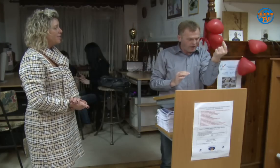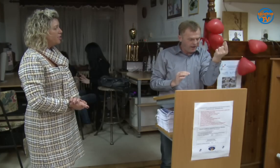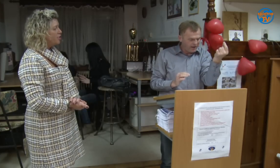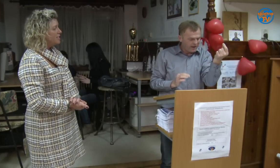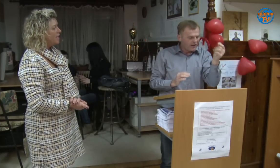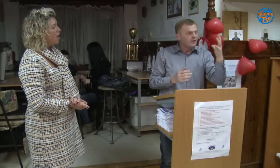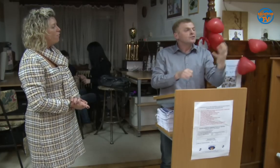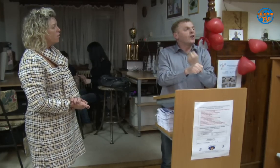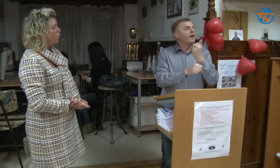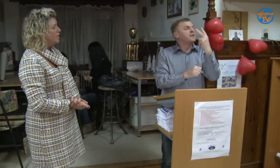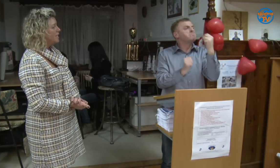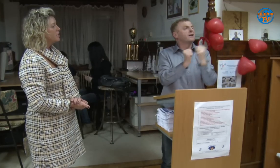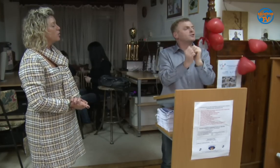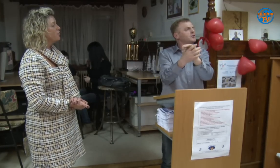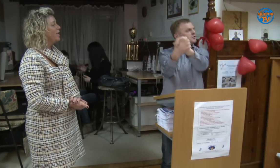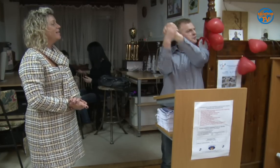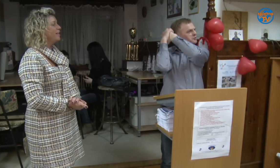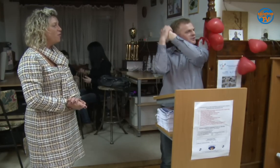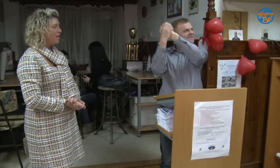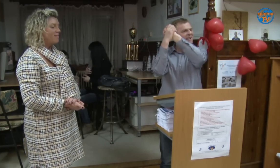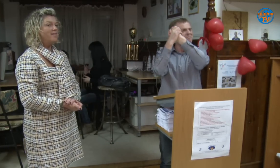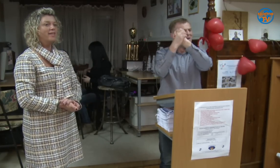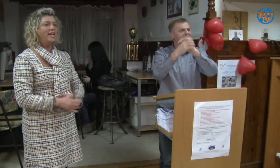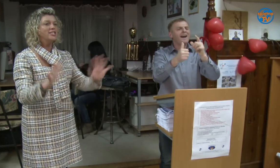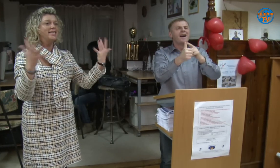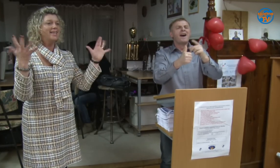Naše ženske v dvojicah so osvojile 3. mesto. Iskrene čestitke.